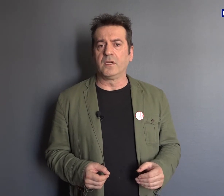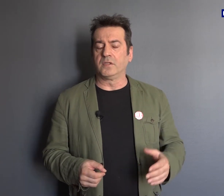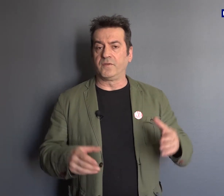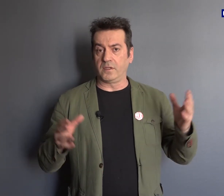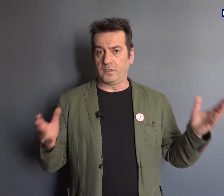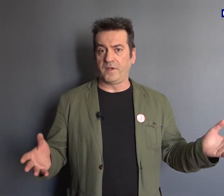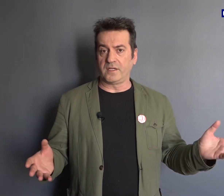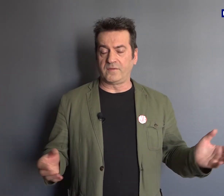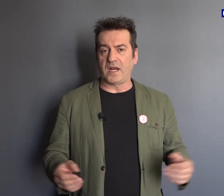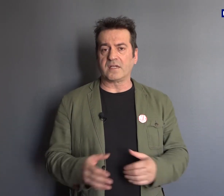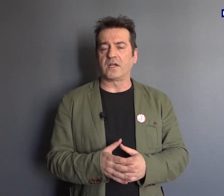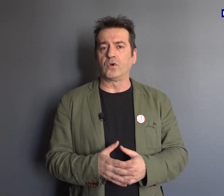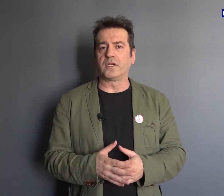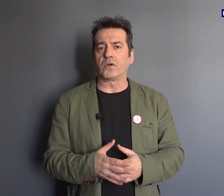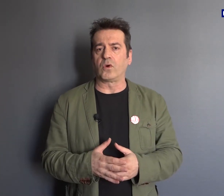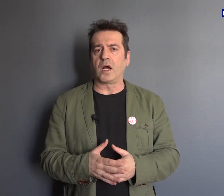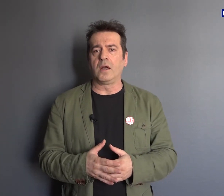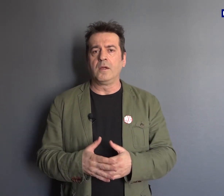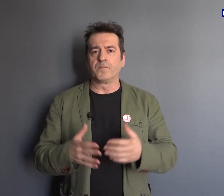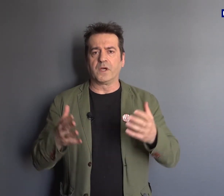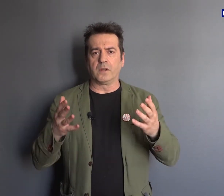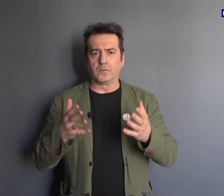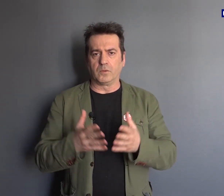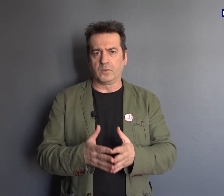декември 2012 година, кога